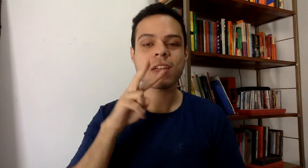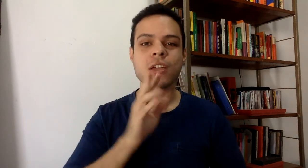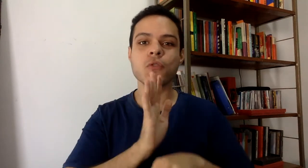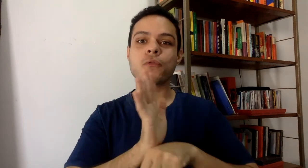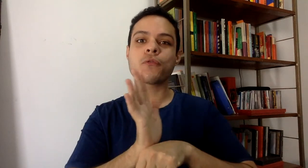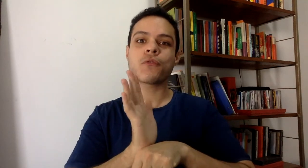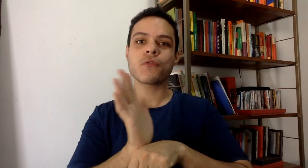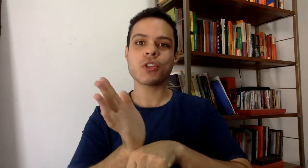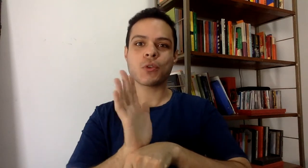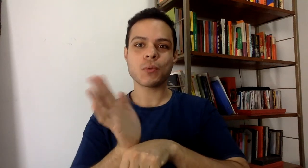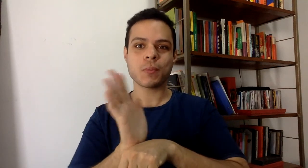vídeo